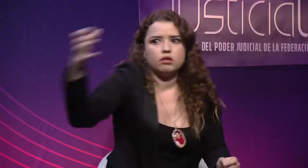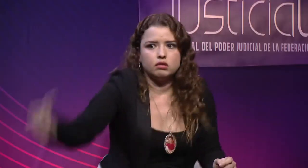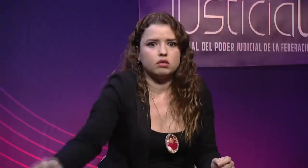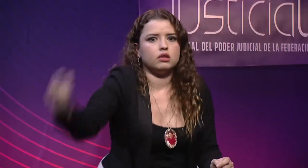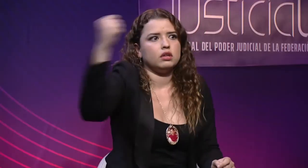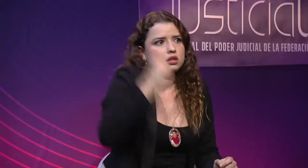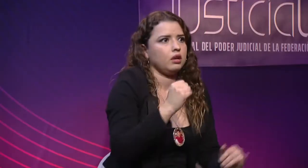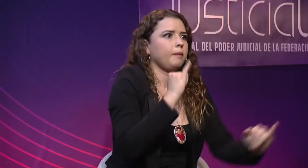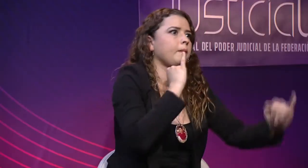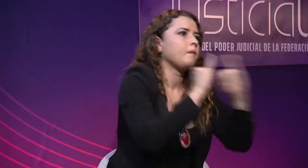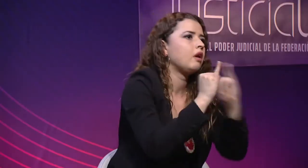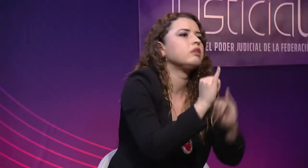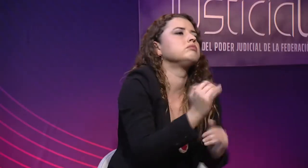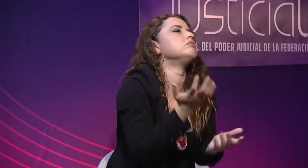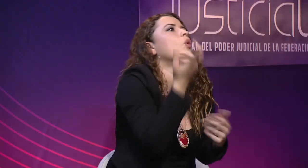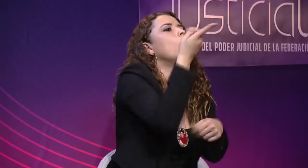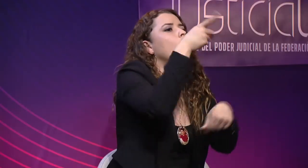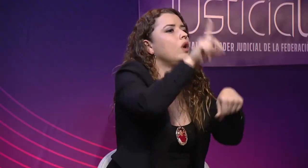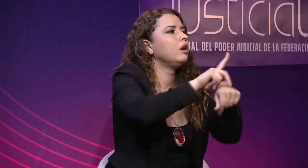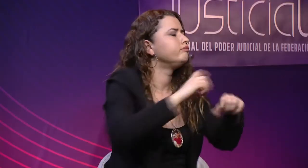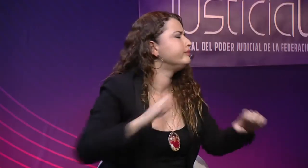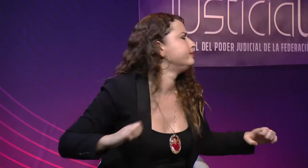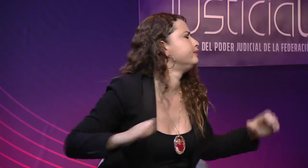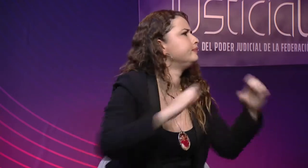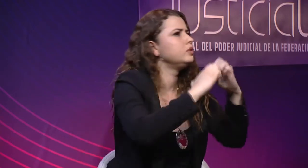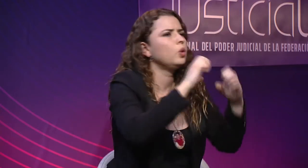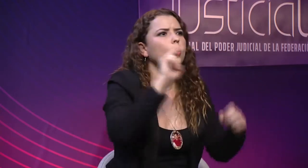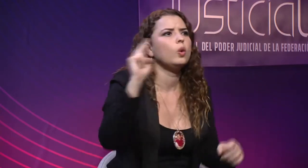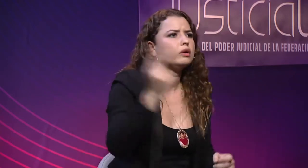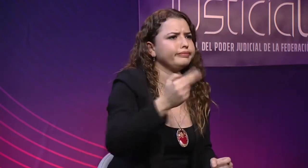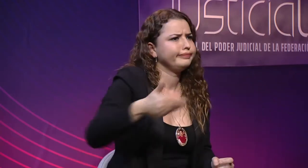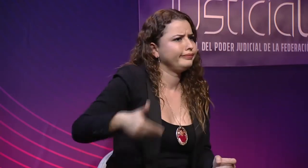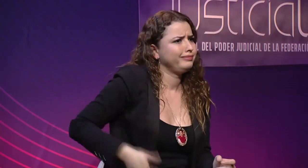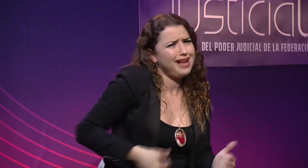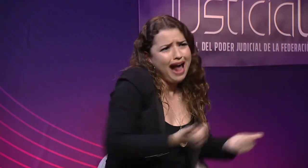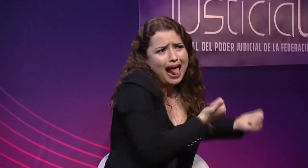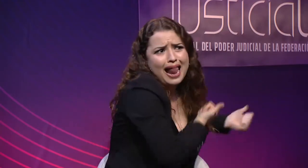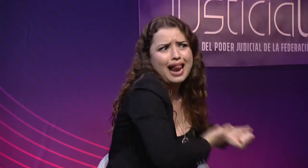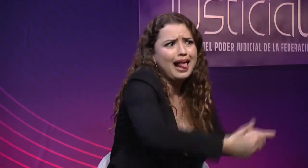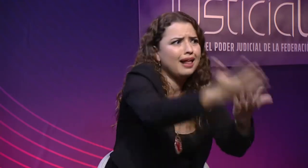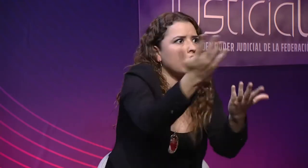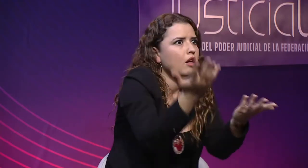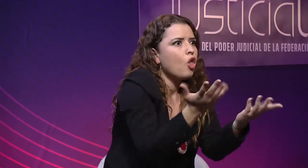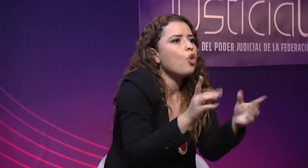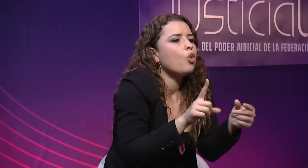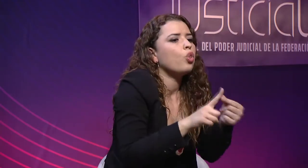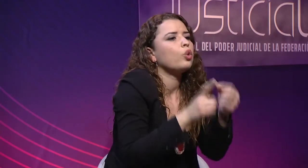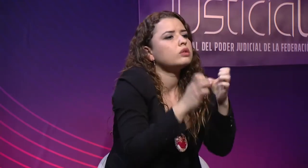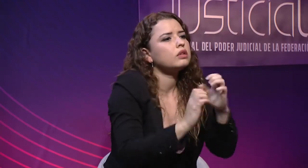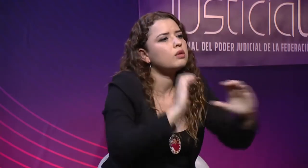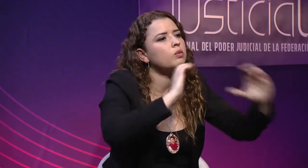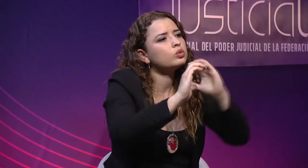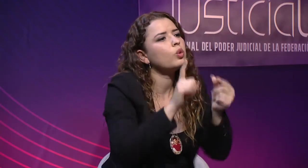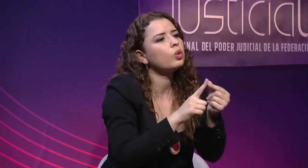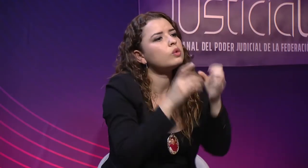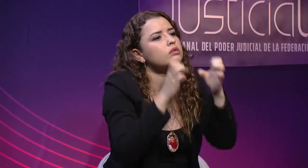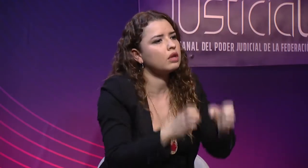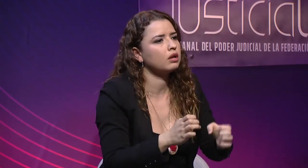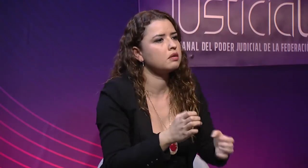pues entonces nos obliga, ¿no?, a esa necesidad de traer un intérprete. Por ejemplo, ha habido veces que de